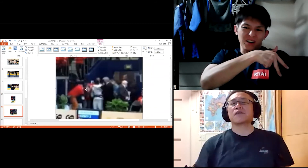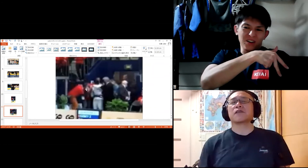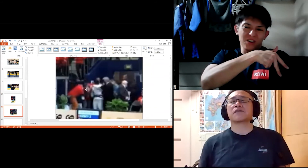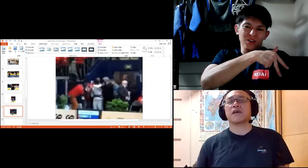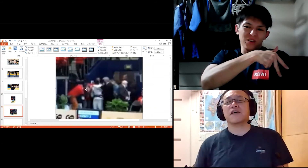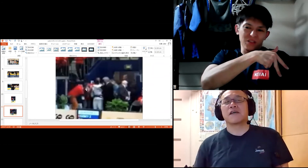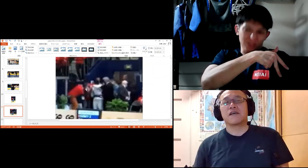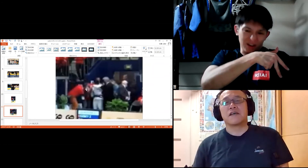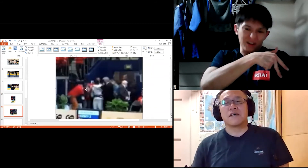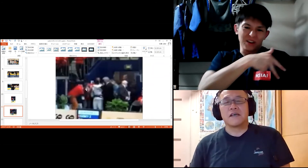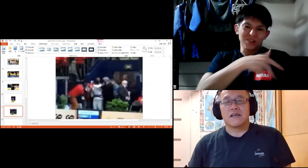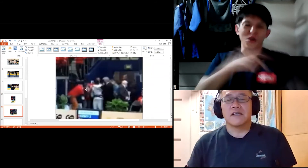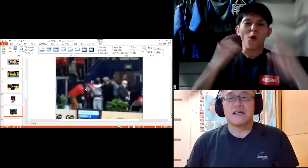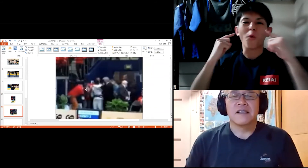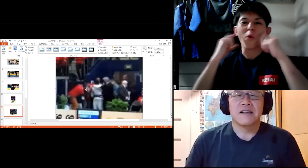スタッフにですね、